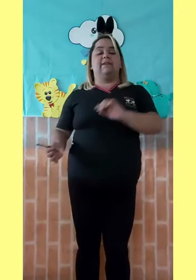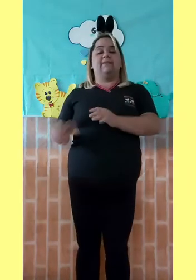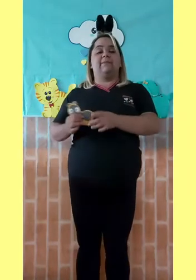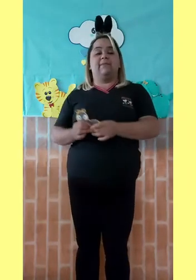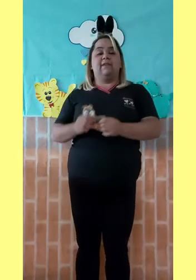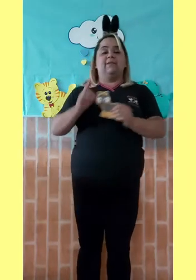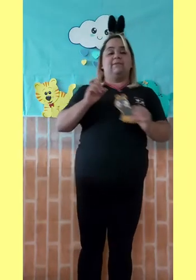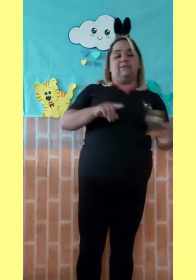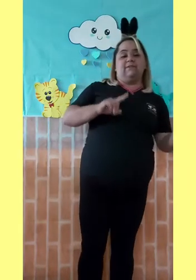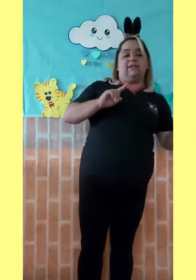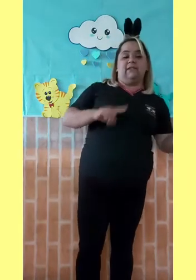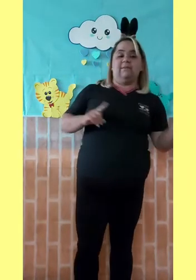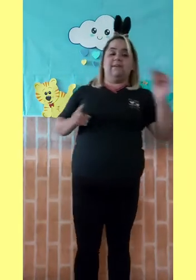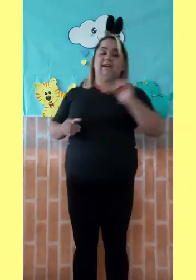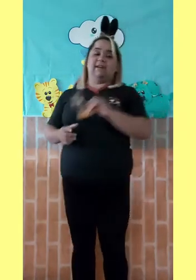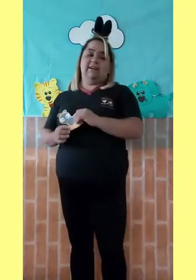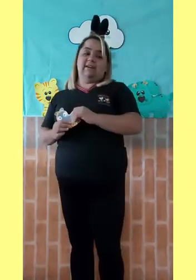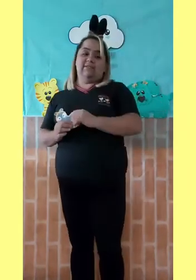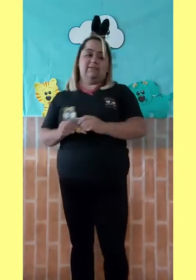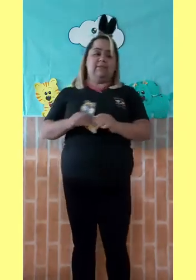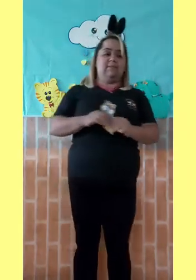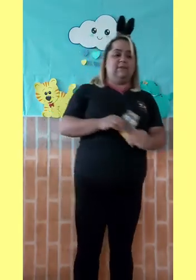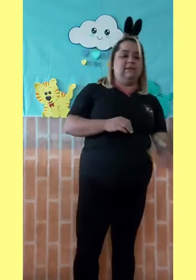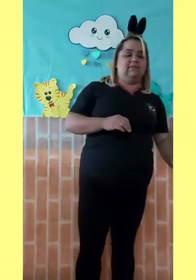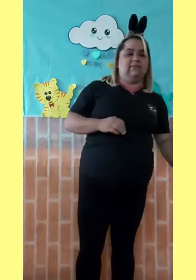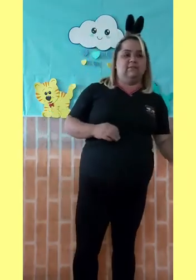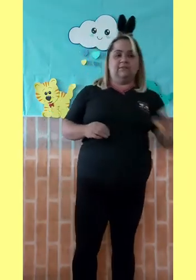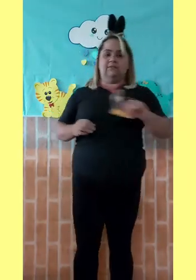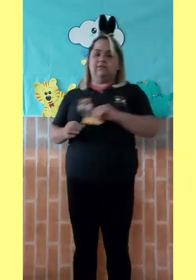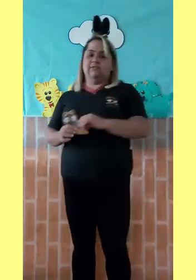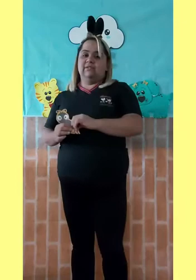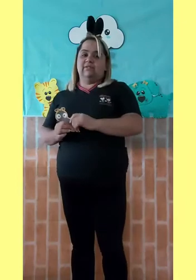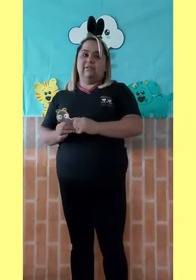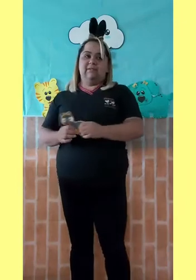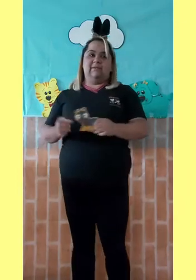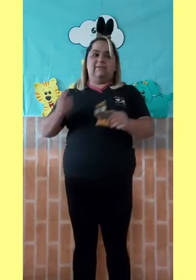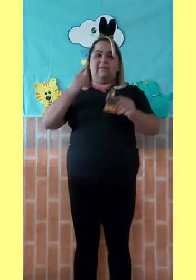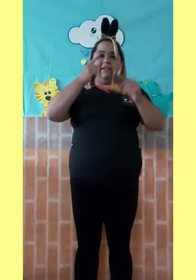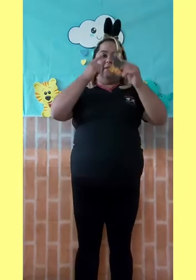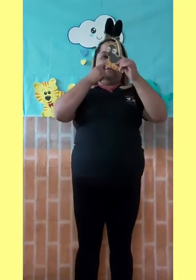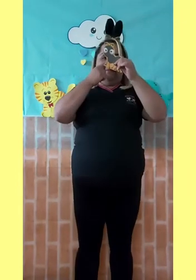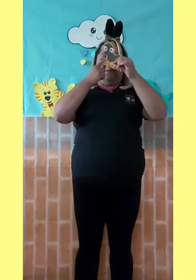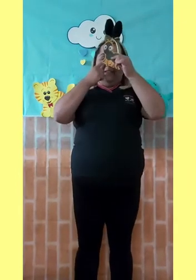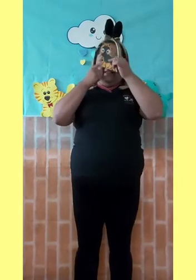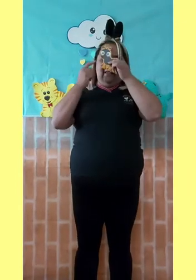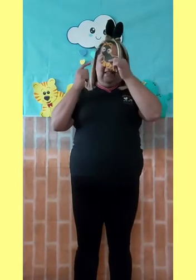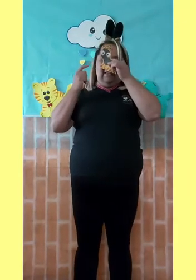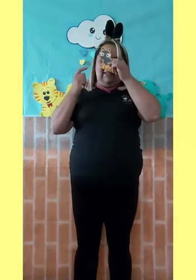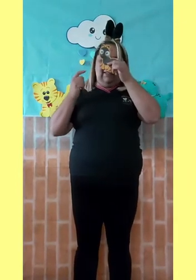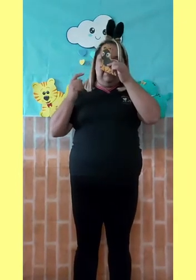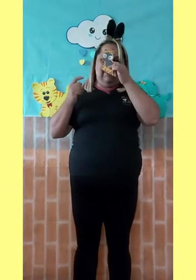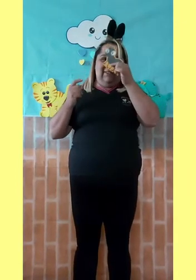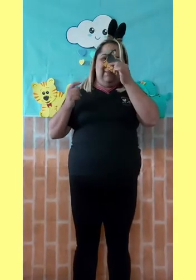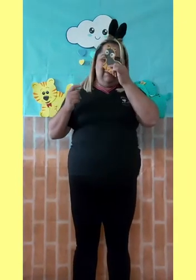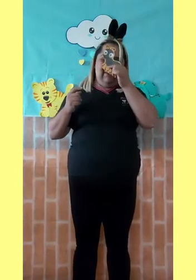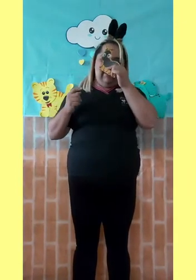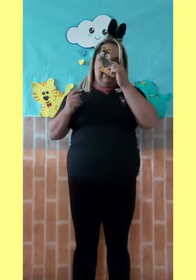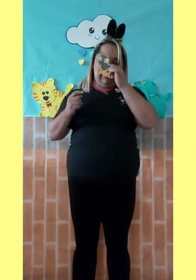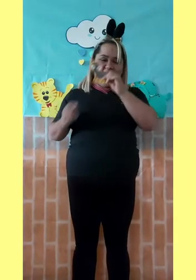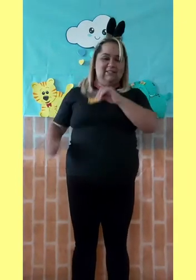Fui ao mercado comprar café, e a formiguinha subiu na minha coxa,